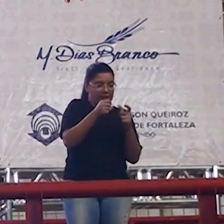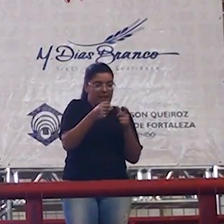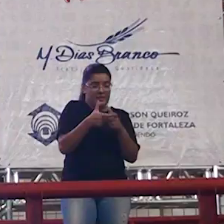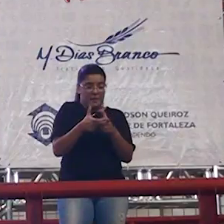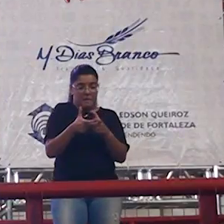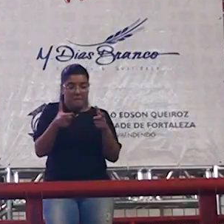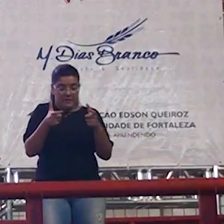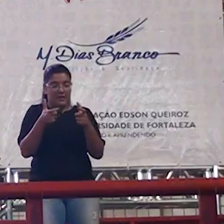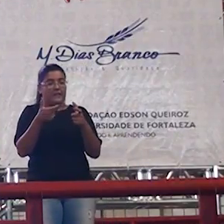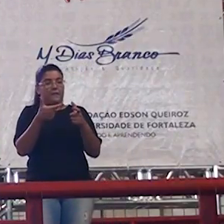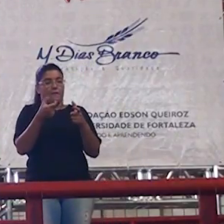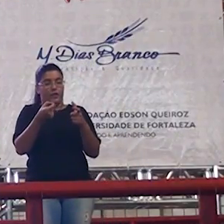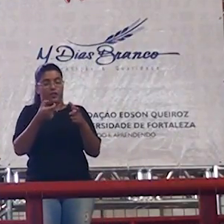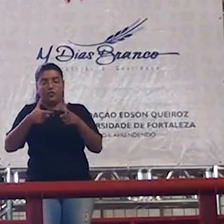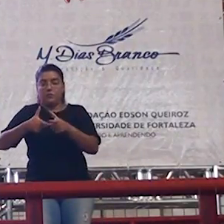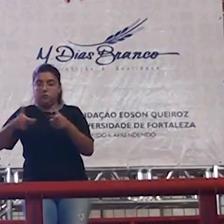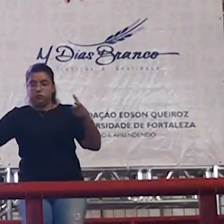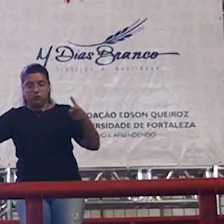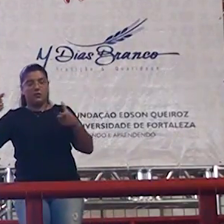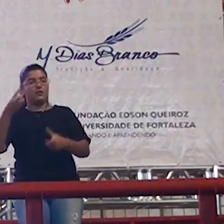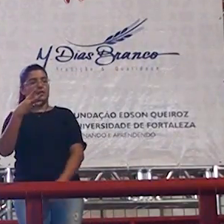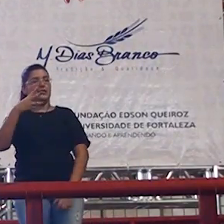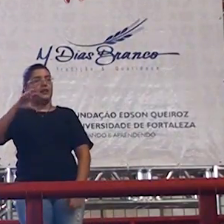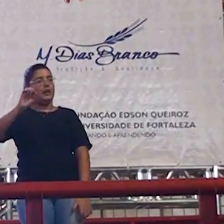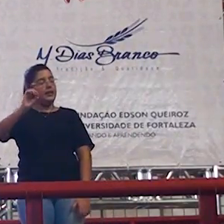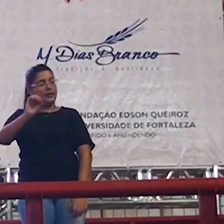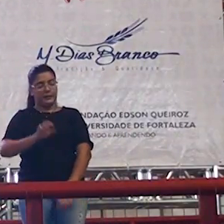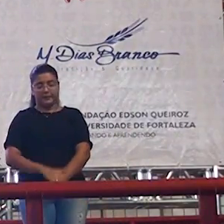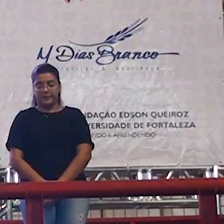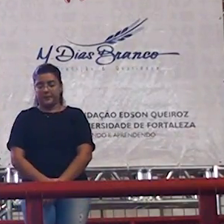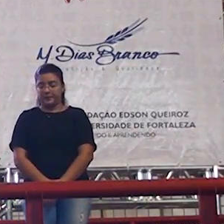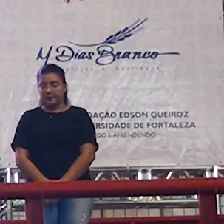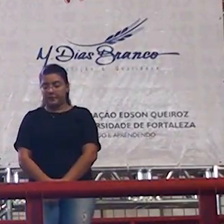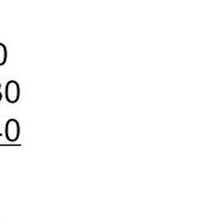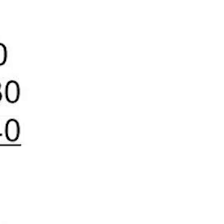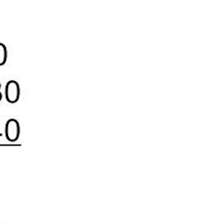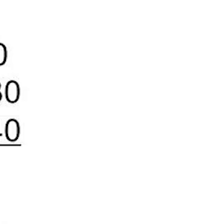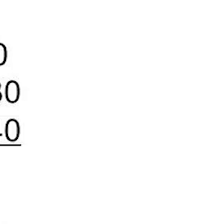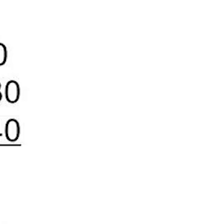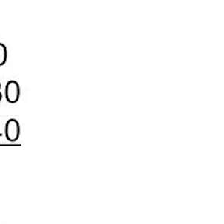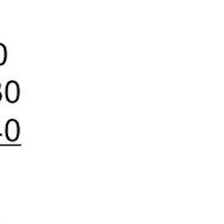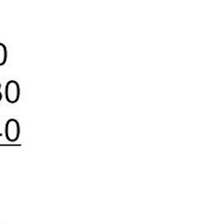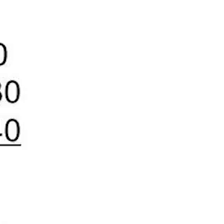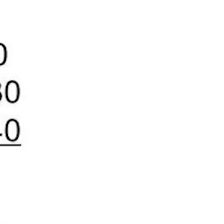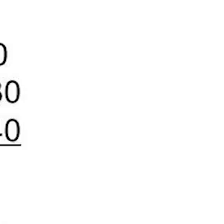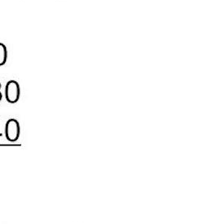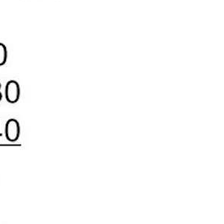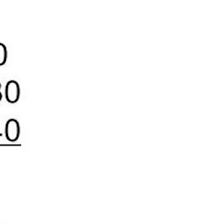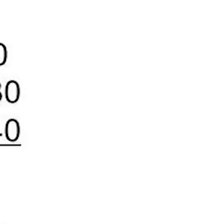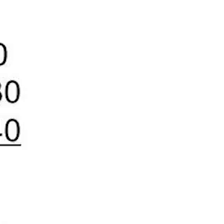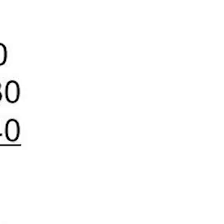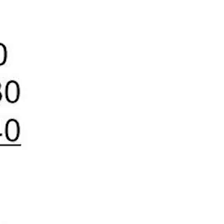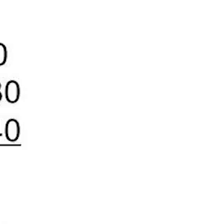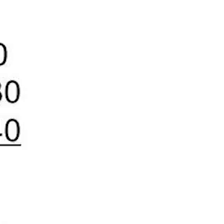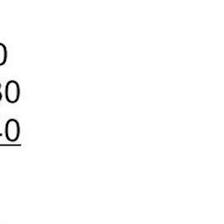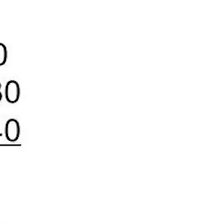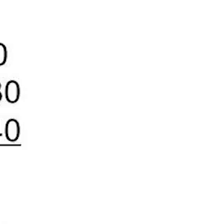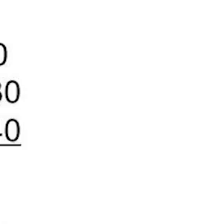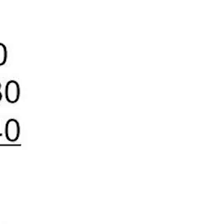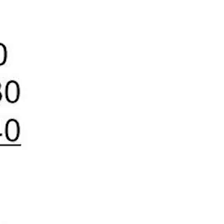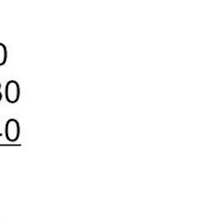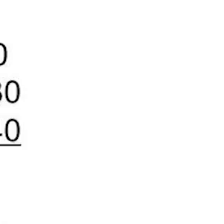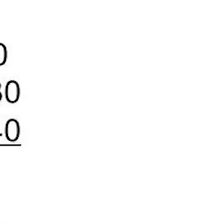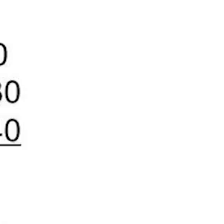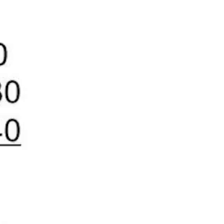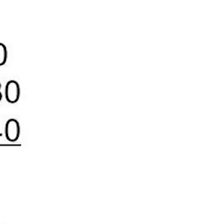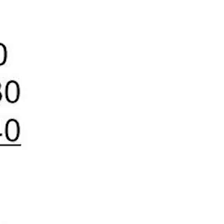certo? Bom, o R2 mais R3 é 50. Se eu multiplicar os outros